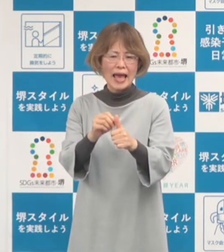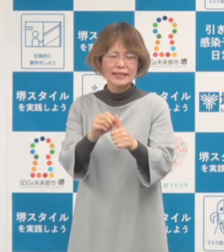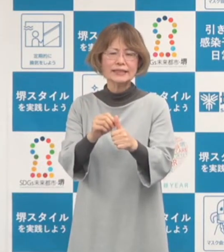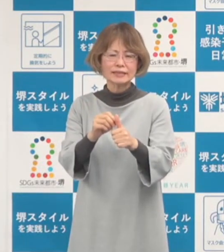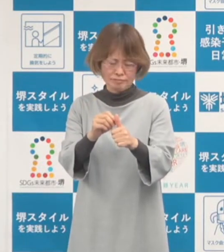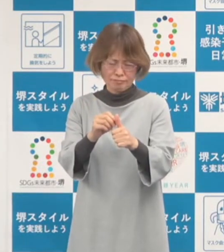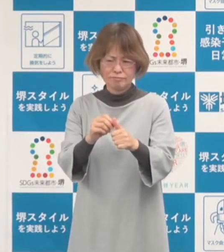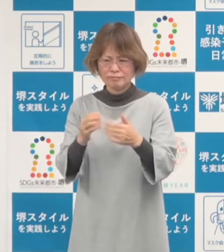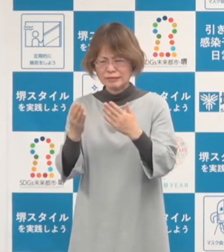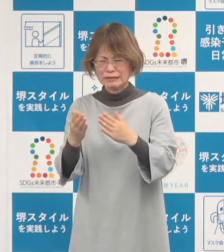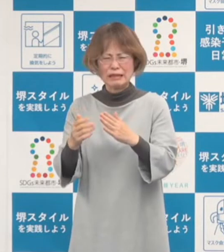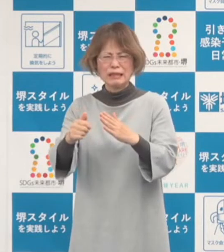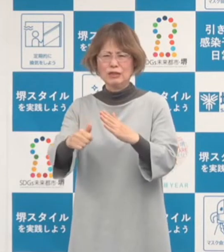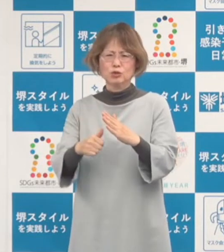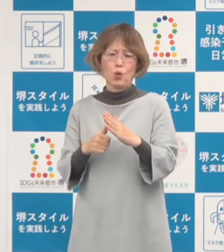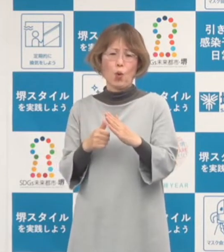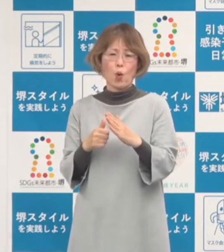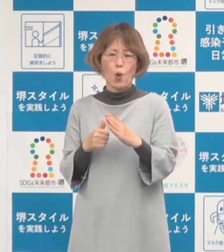不登校自体については